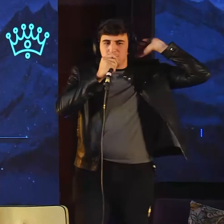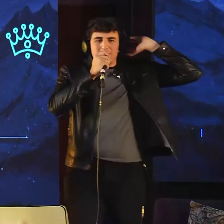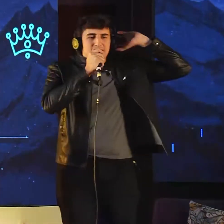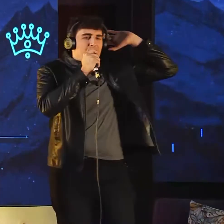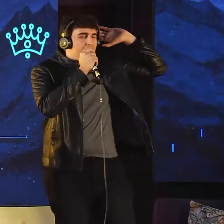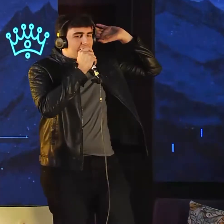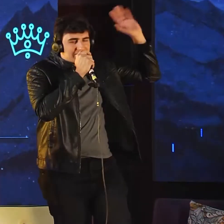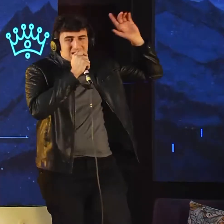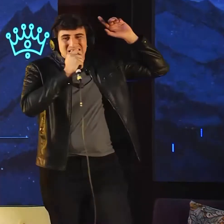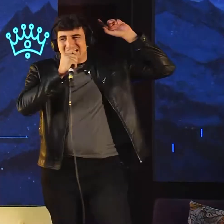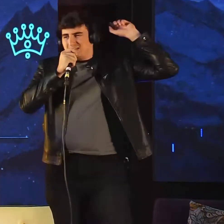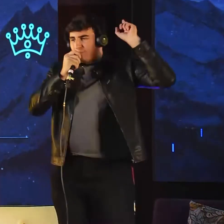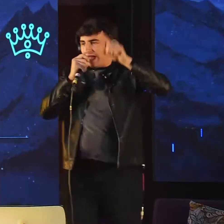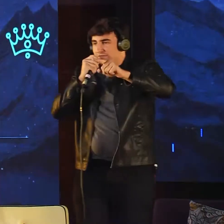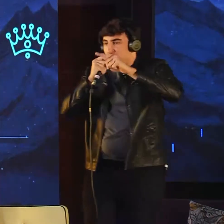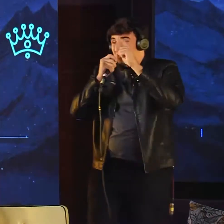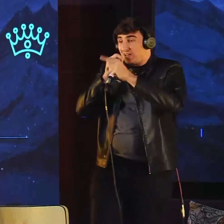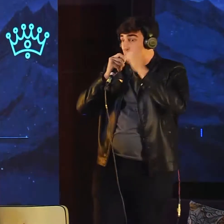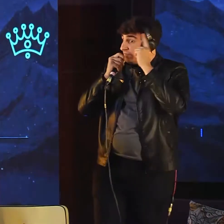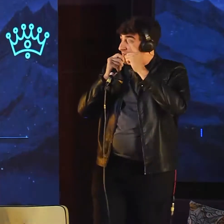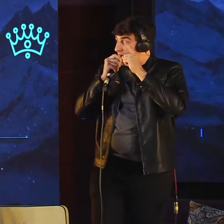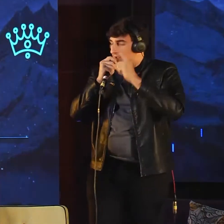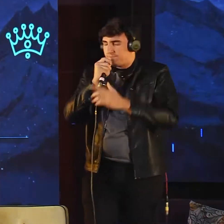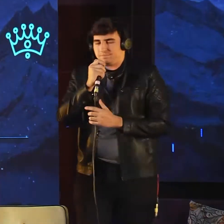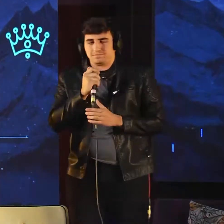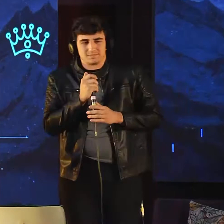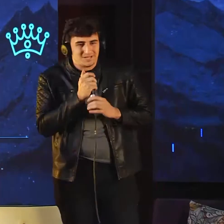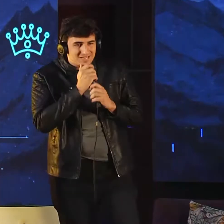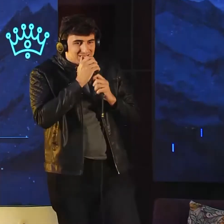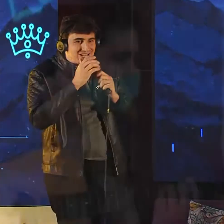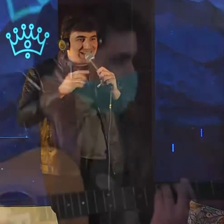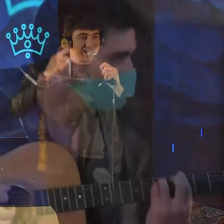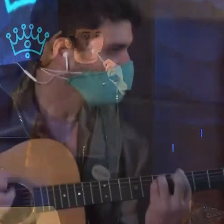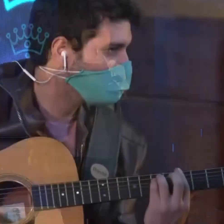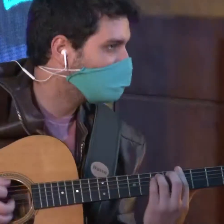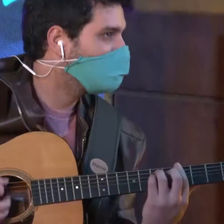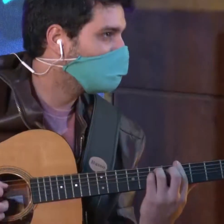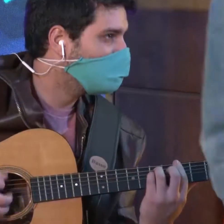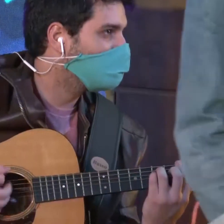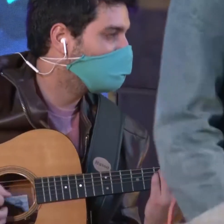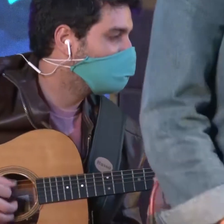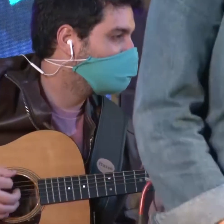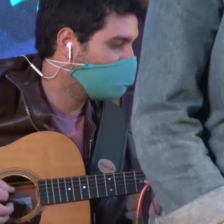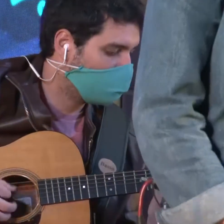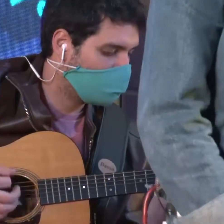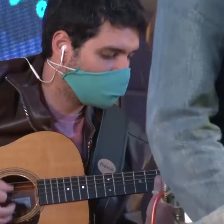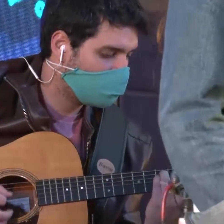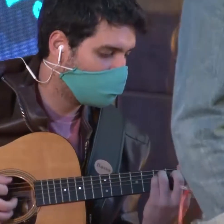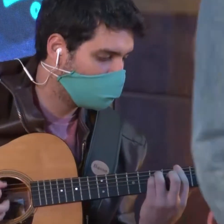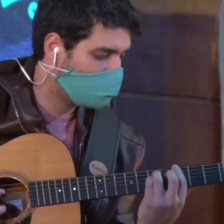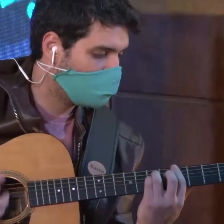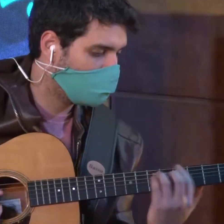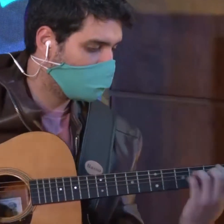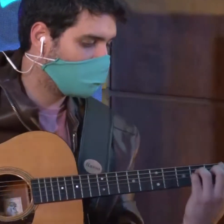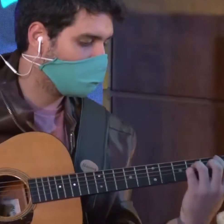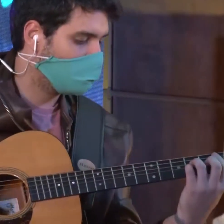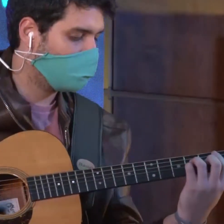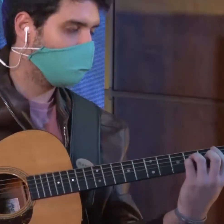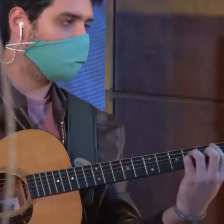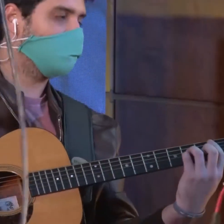Deixa tudo para trás. Breve o Senhor virá e te recompensará.